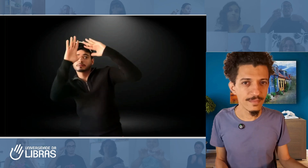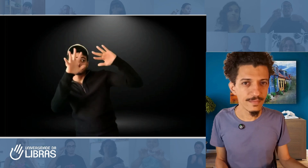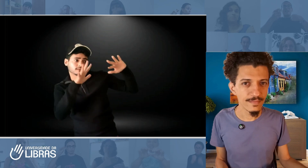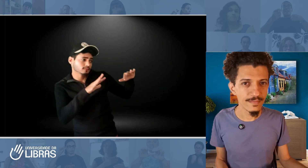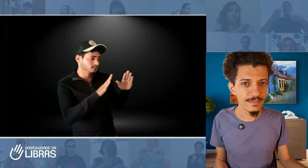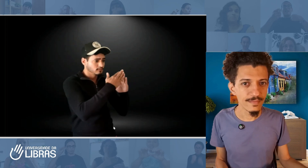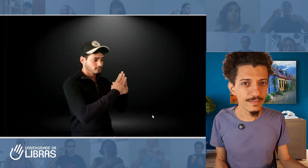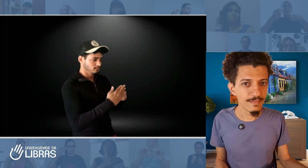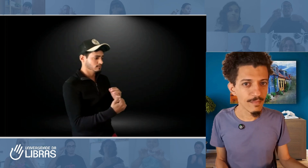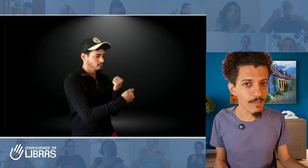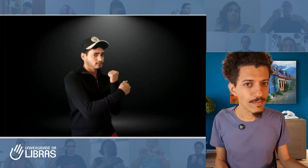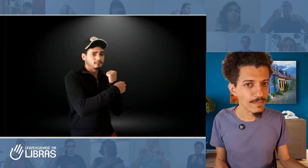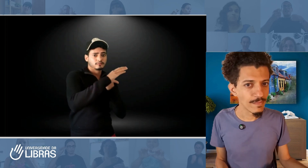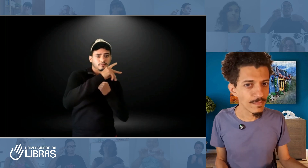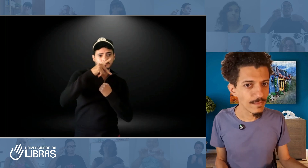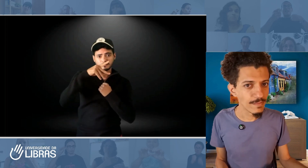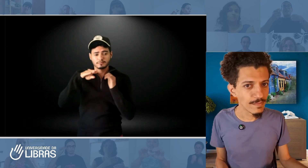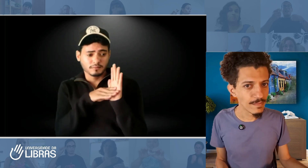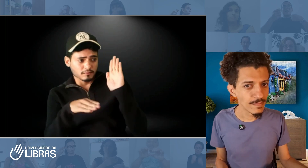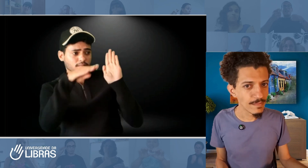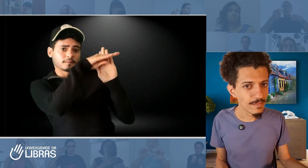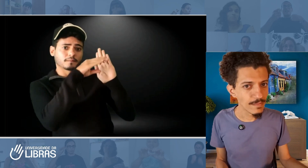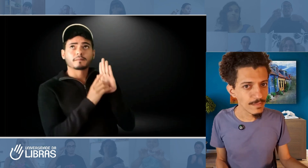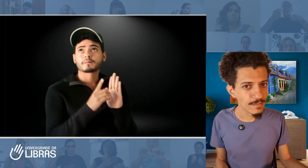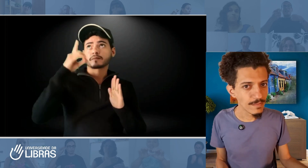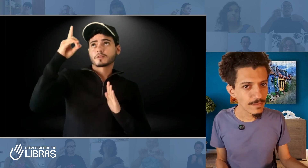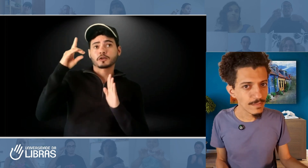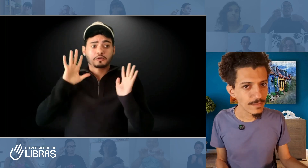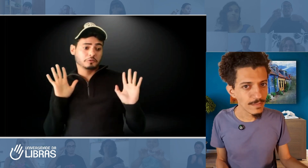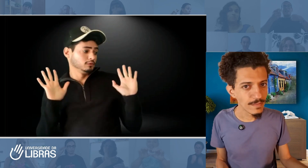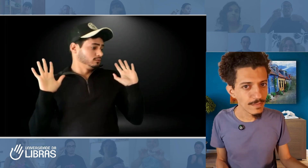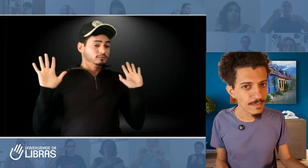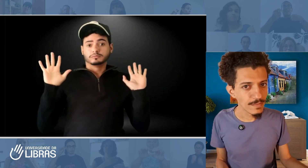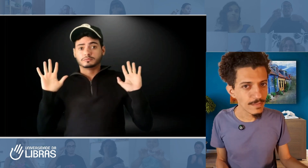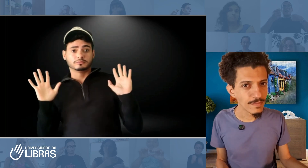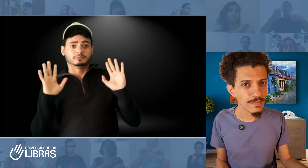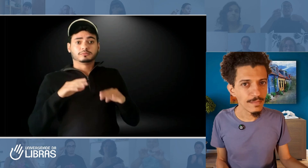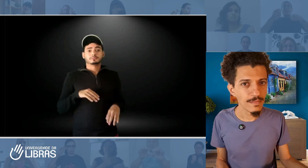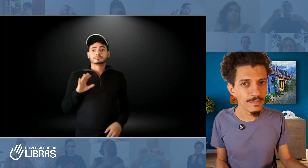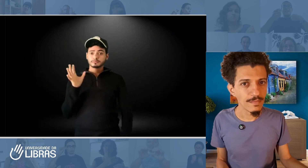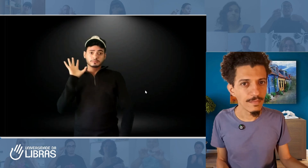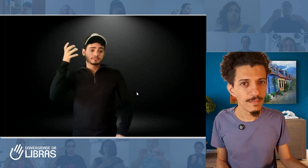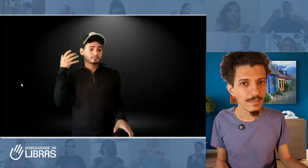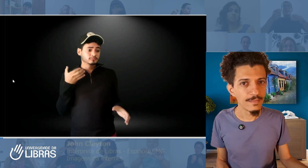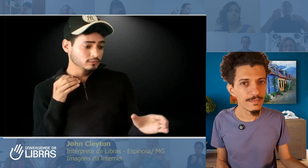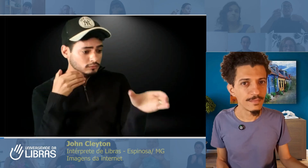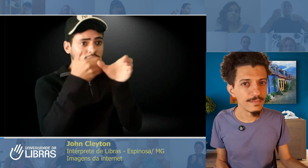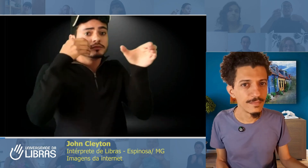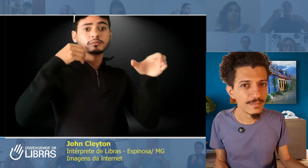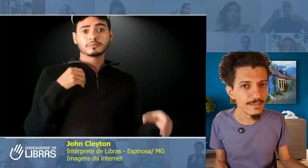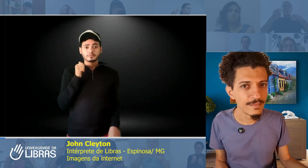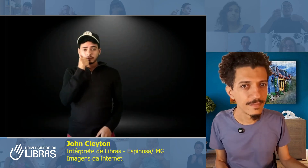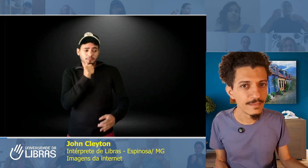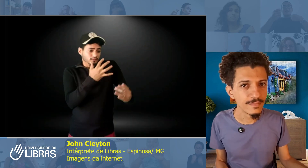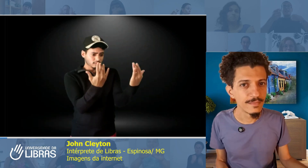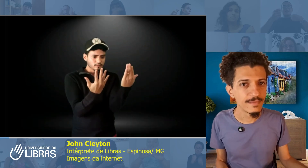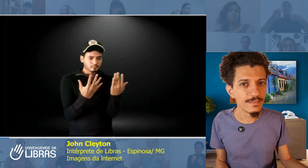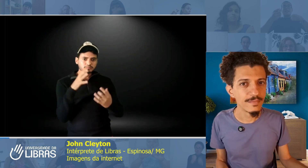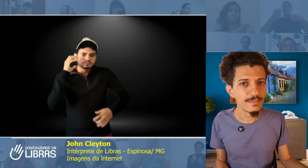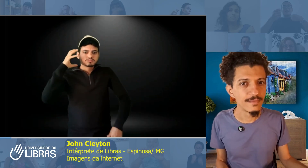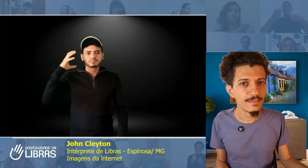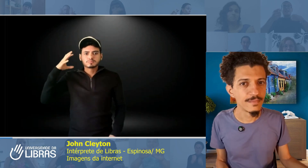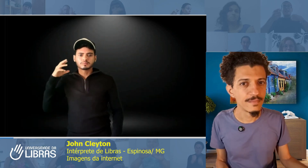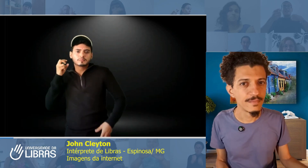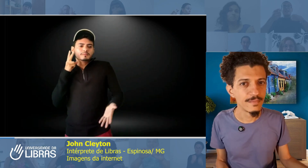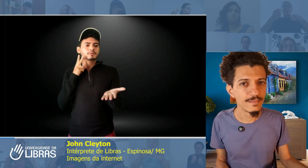lua cheia, planeia as ruas do Capão. Acima de nós, só Deus humilde, não saúde.